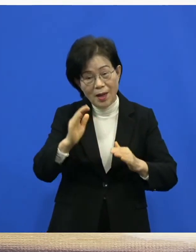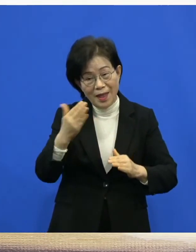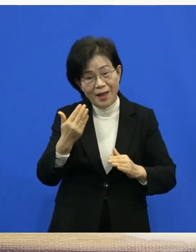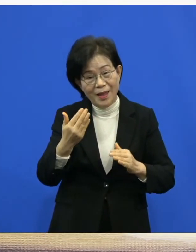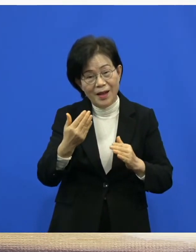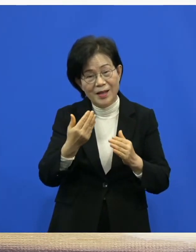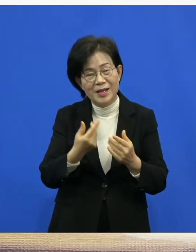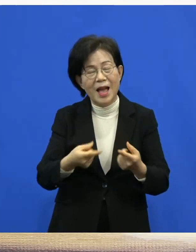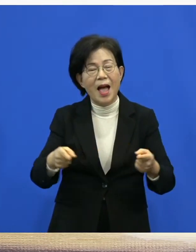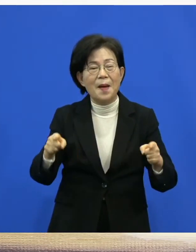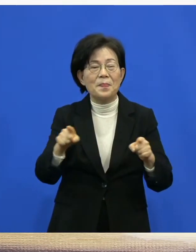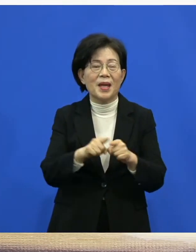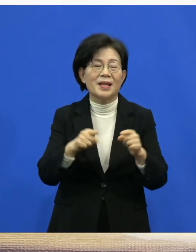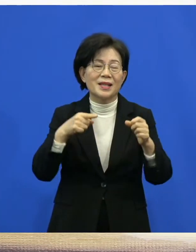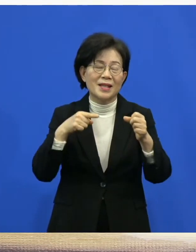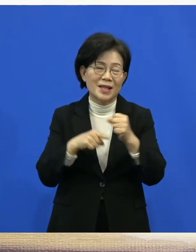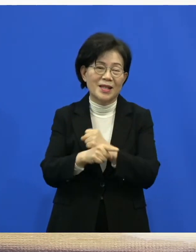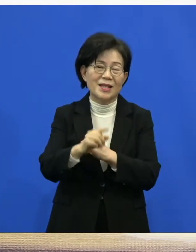하시면.